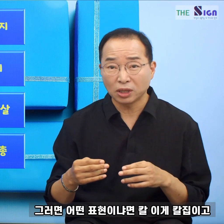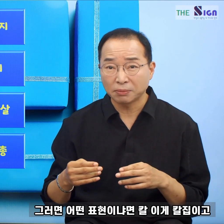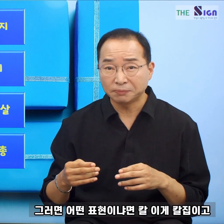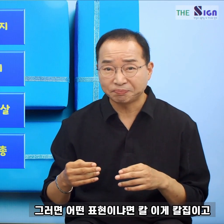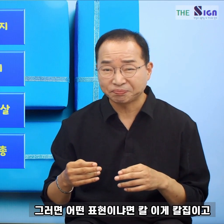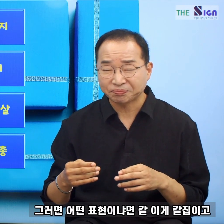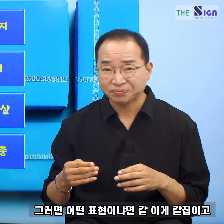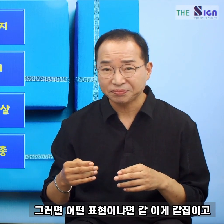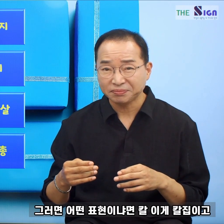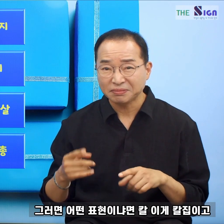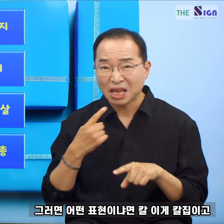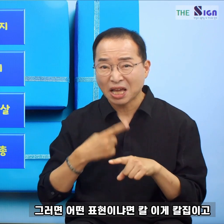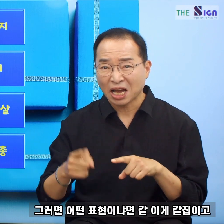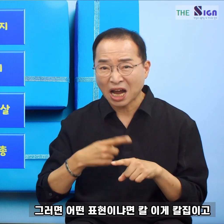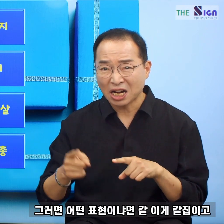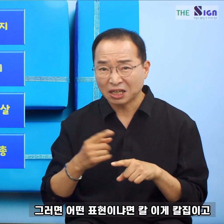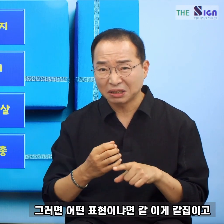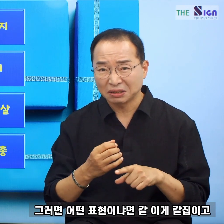표현이냐면 칼